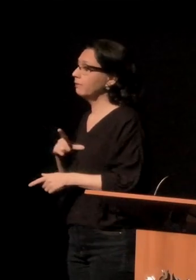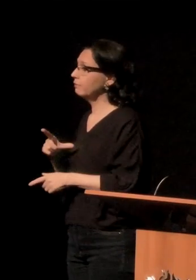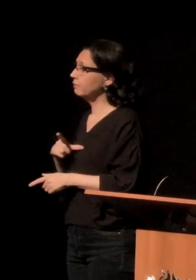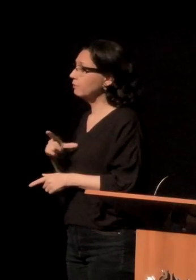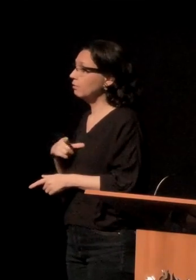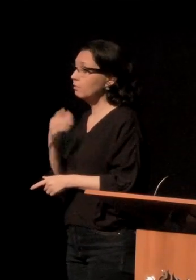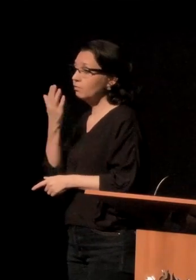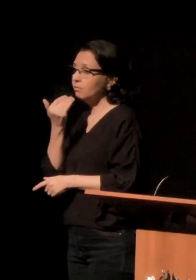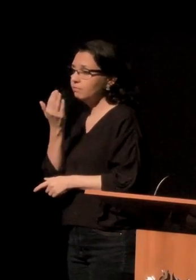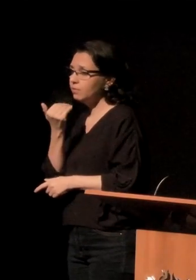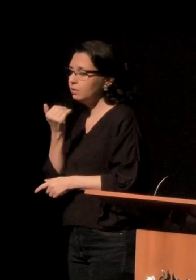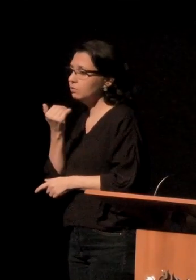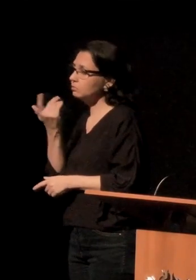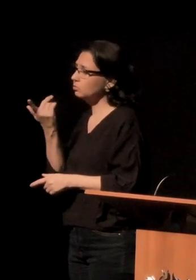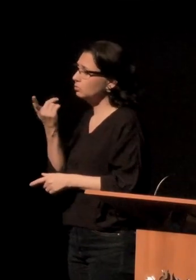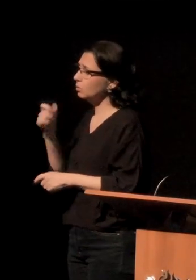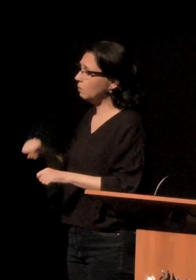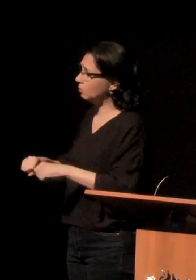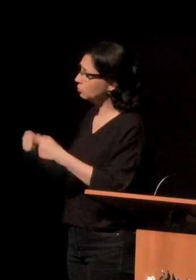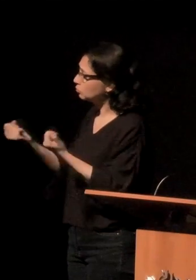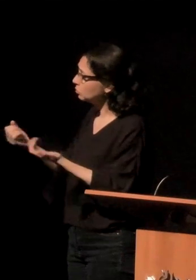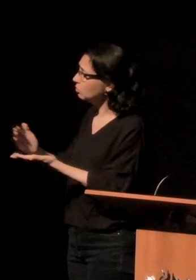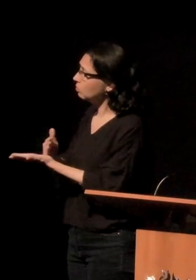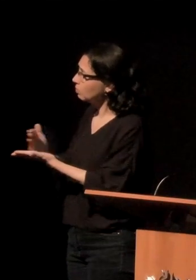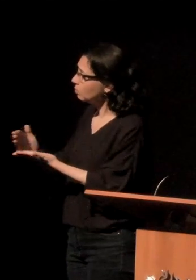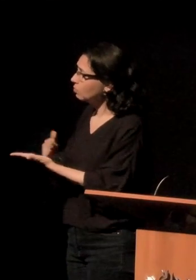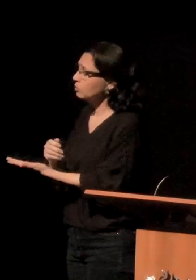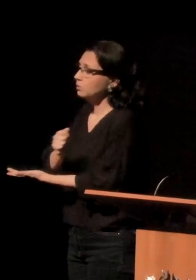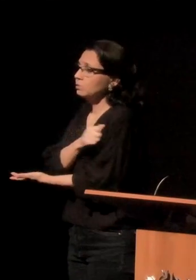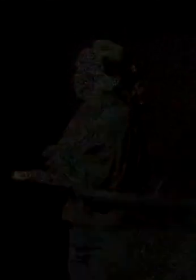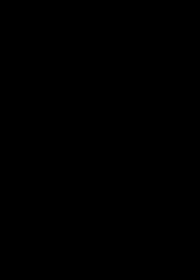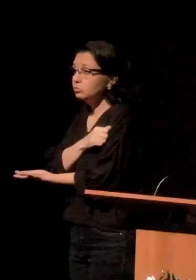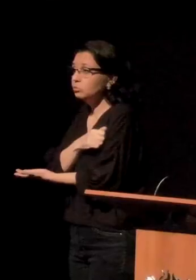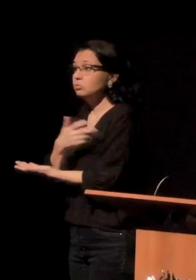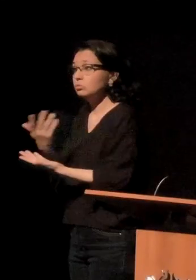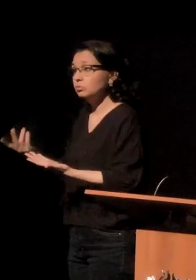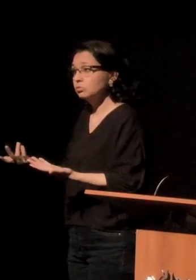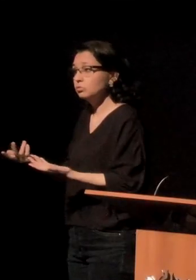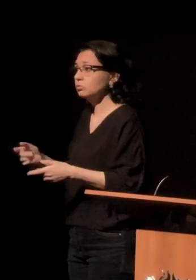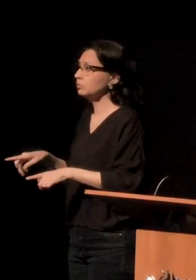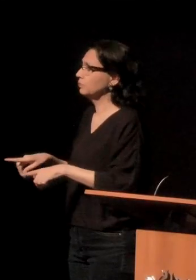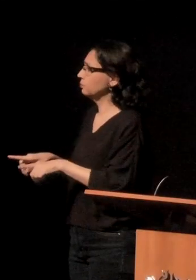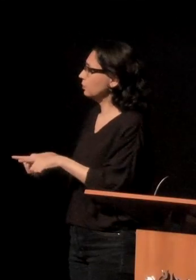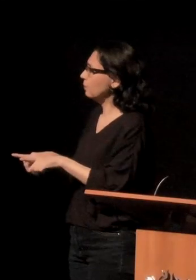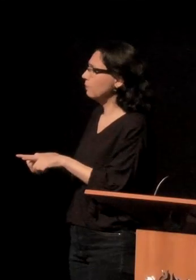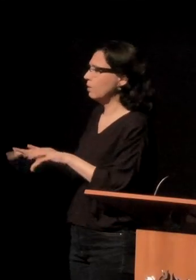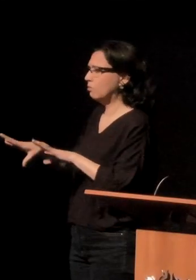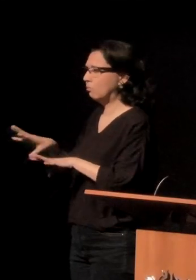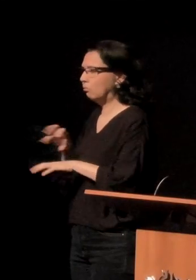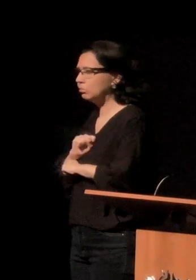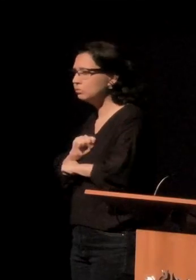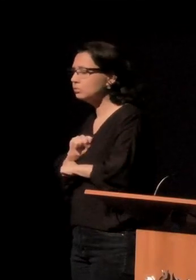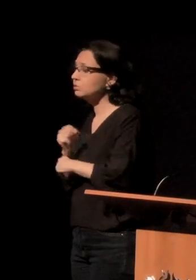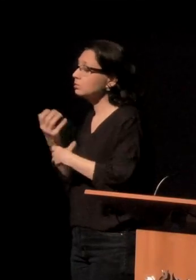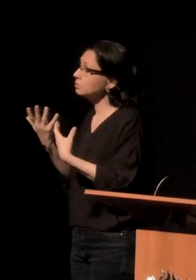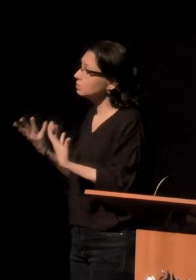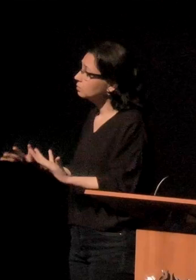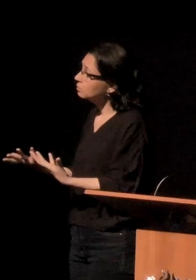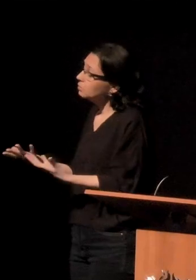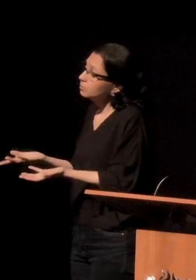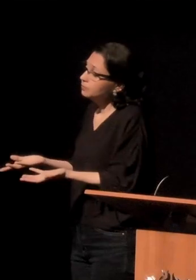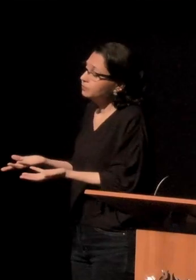intolerâncias né E aí os riscos que estão Associados né a contaminação cruzadas e afins então